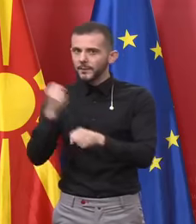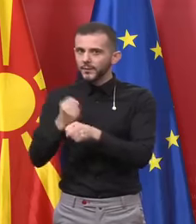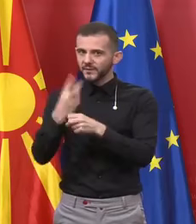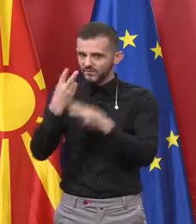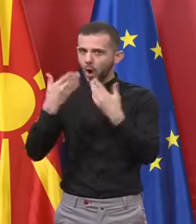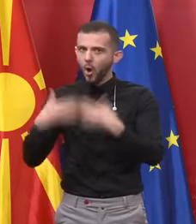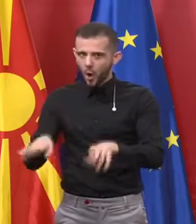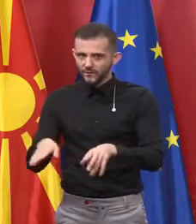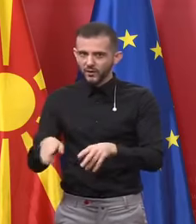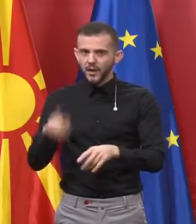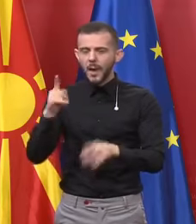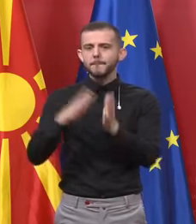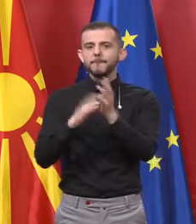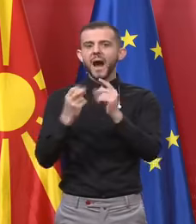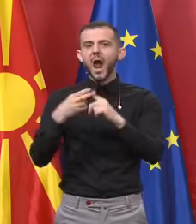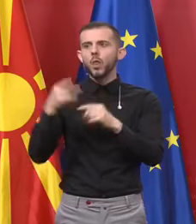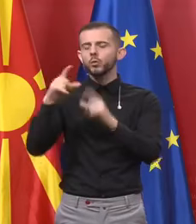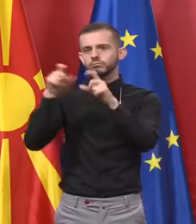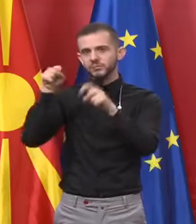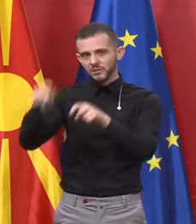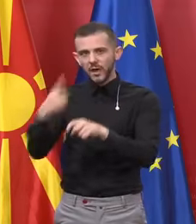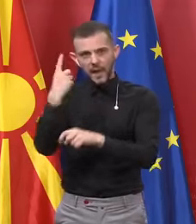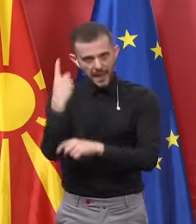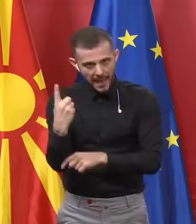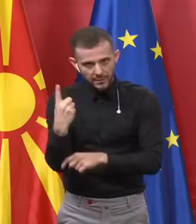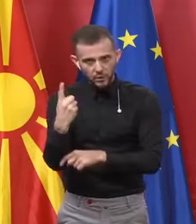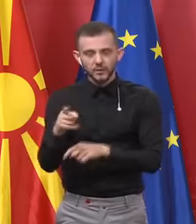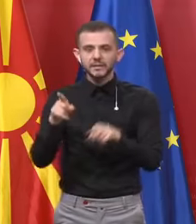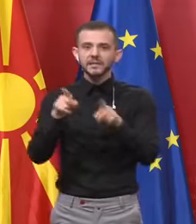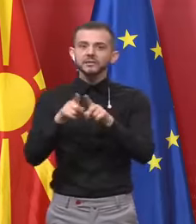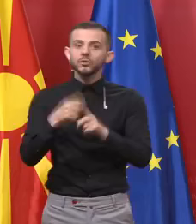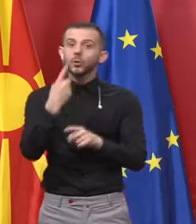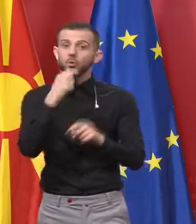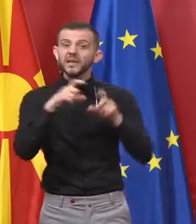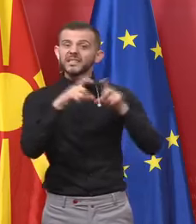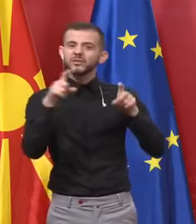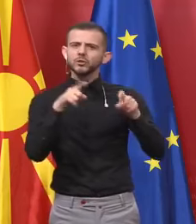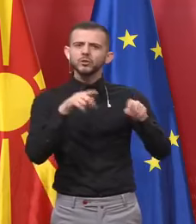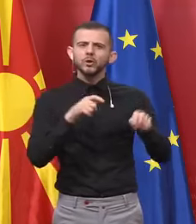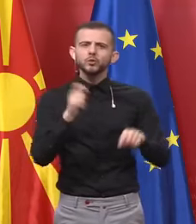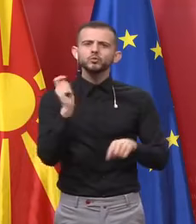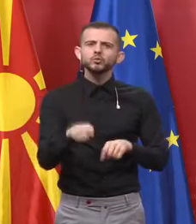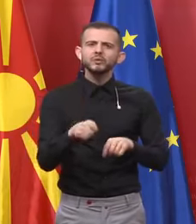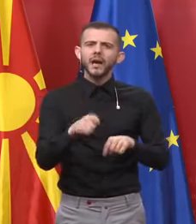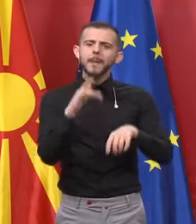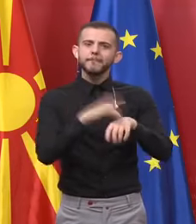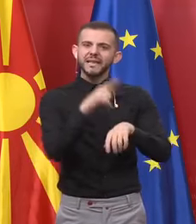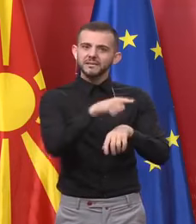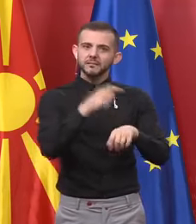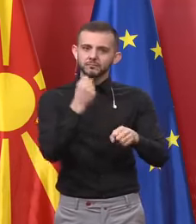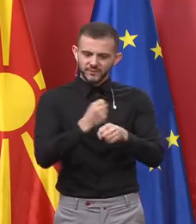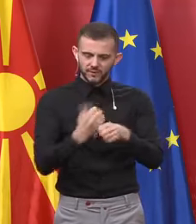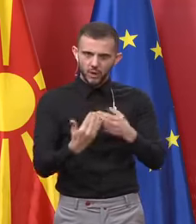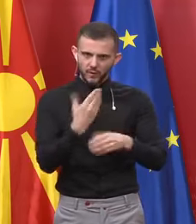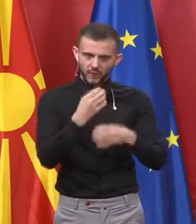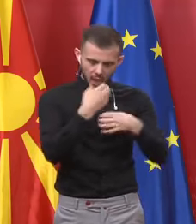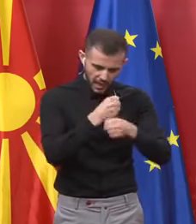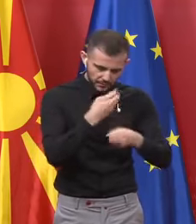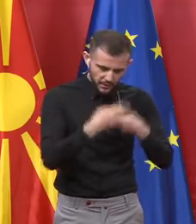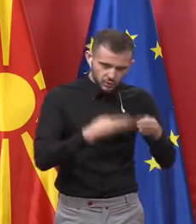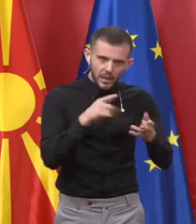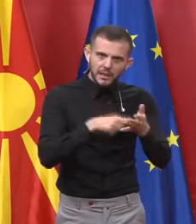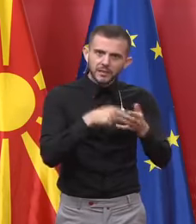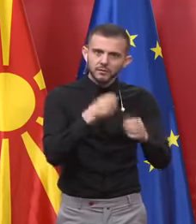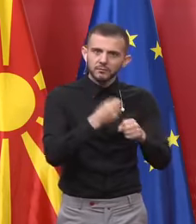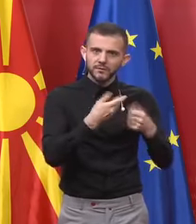таа во МАНУ и лабораторијата на Институтот за судска медицина. Таму денеска ќе